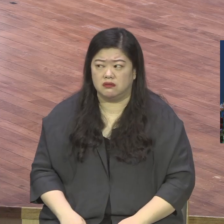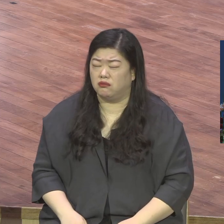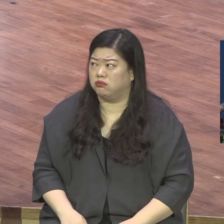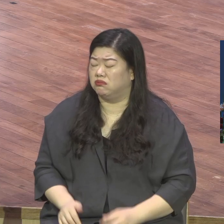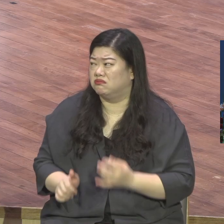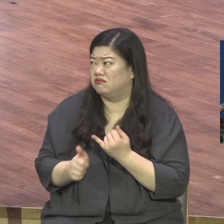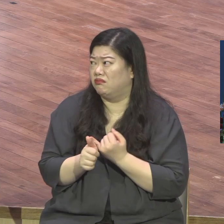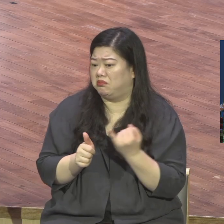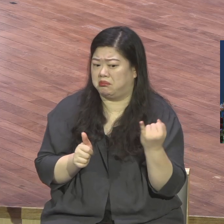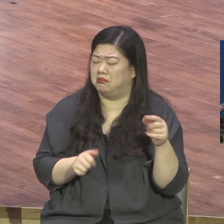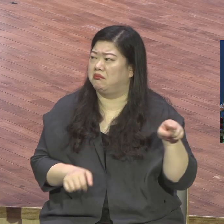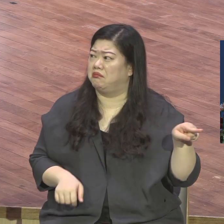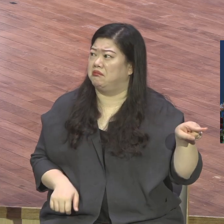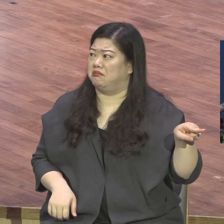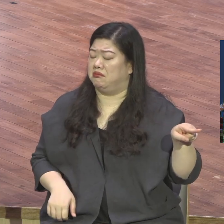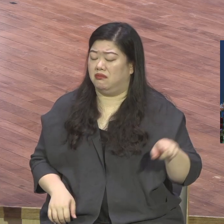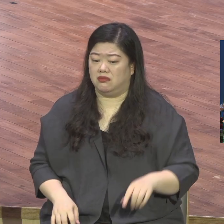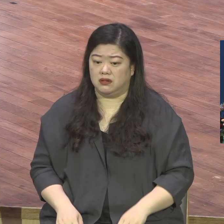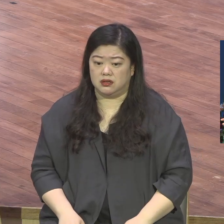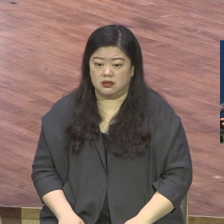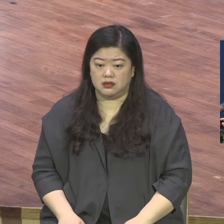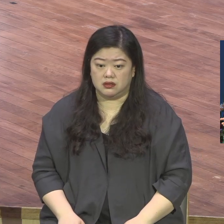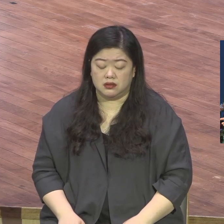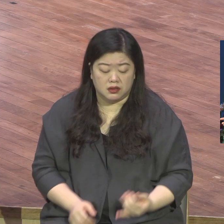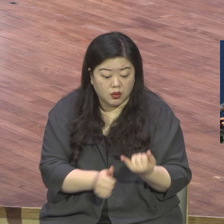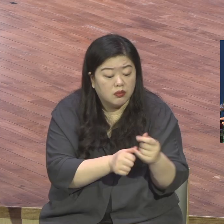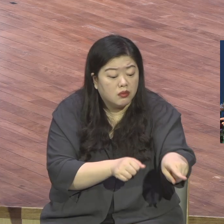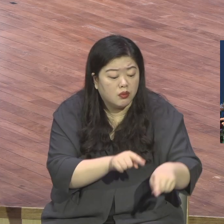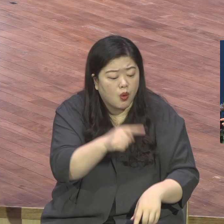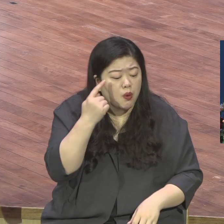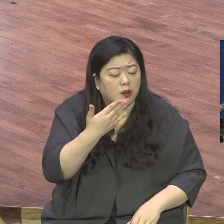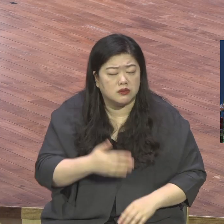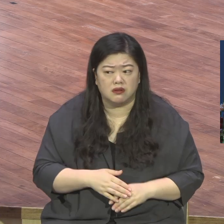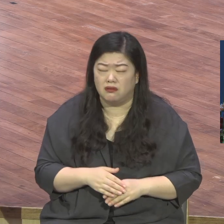하와 너 왜 먹었냐? 자 뱀이 나를 꼬여서